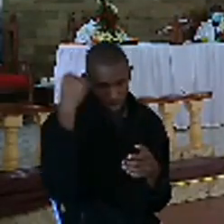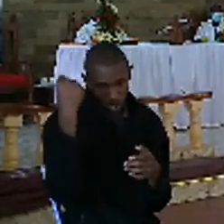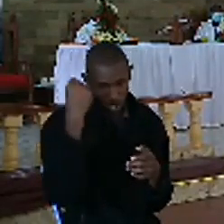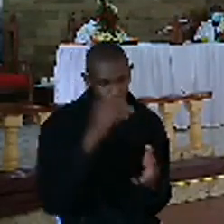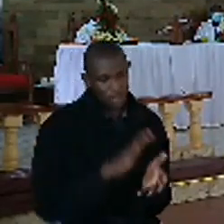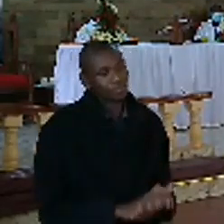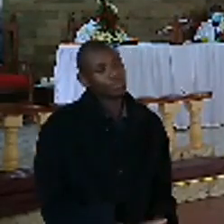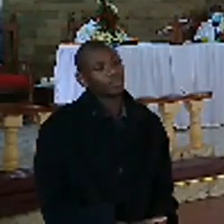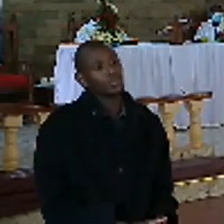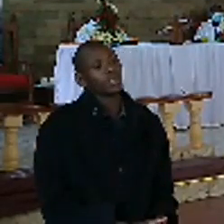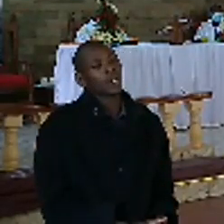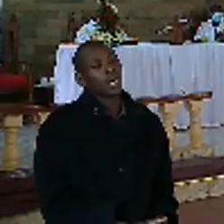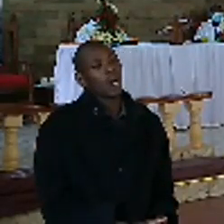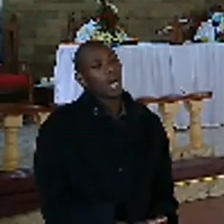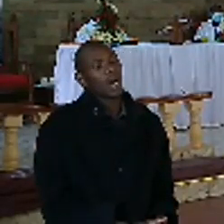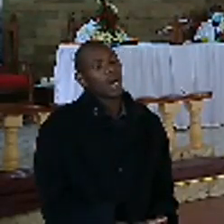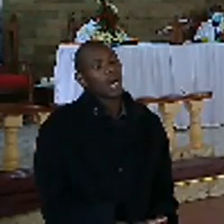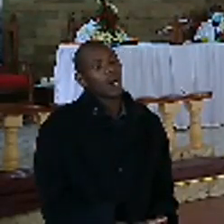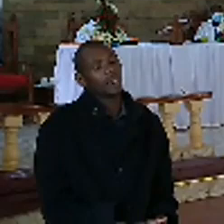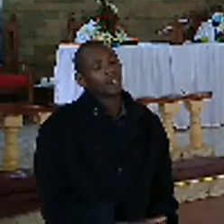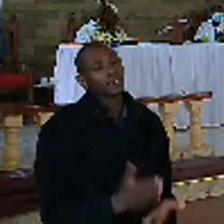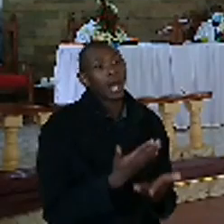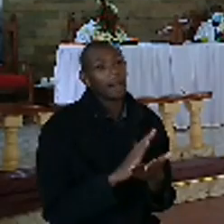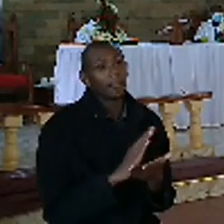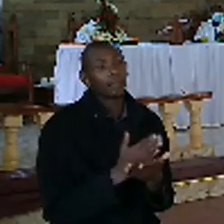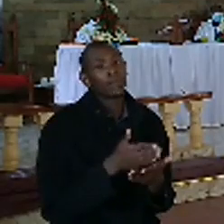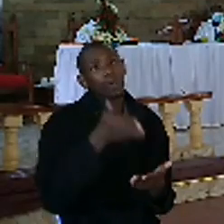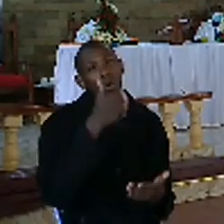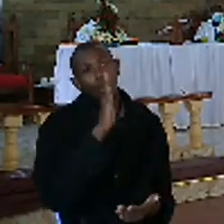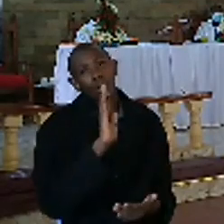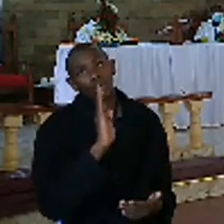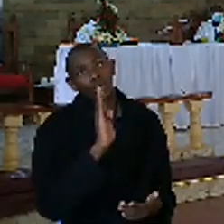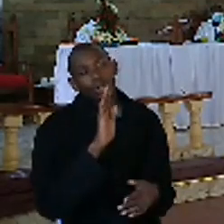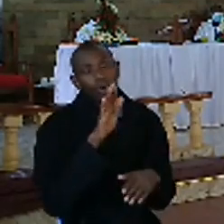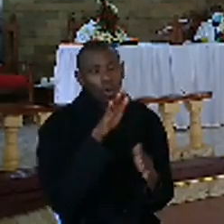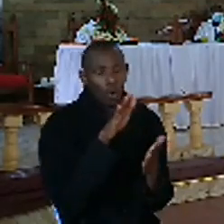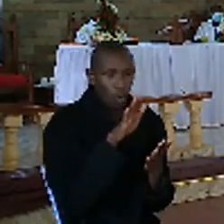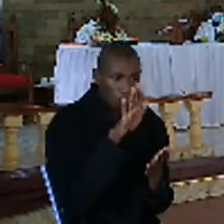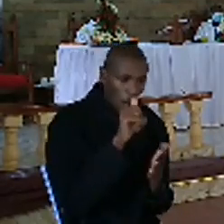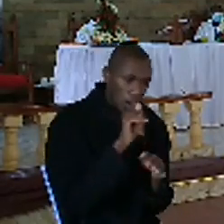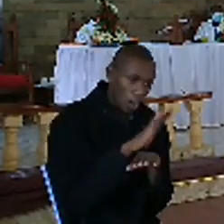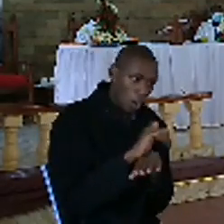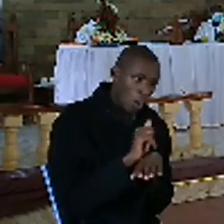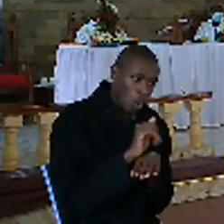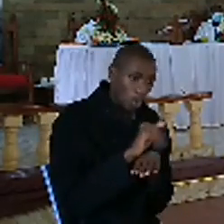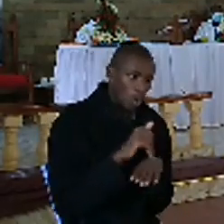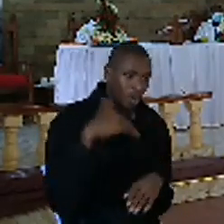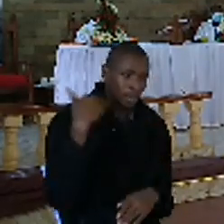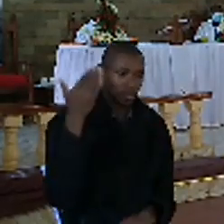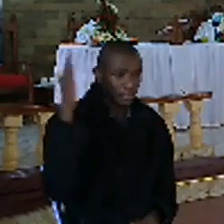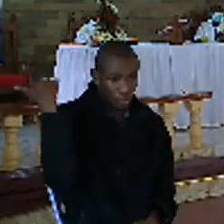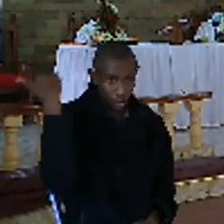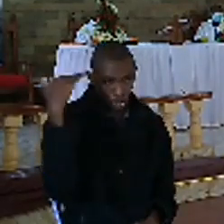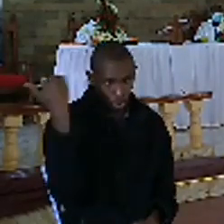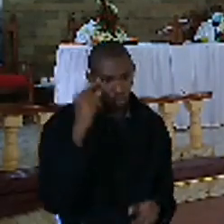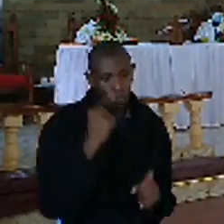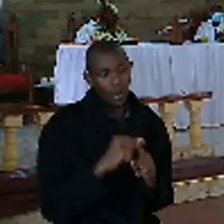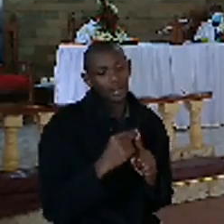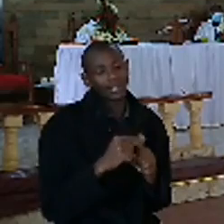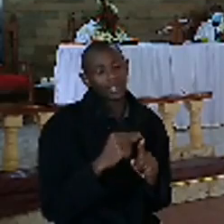citiganite no kuri aria mwathani etite na akamehokera uhoro wa kuhunjagia na kwaragia uhoro wa kiugo giake no